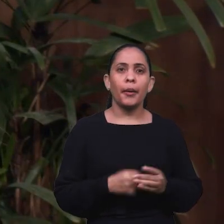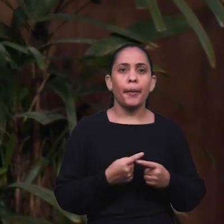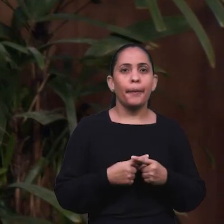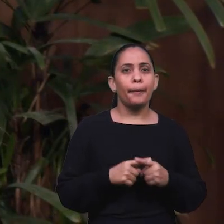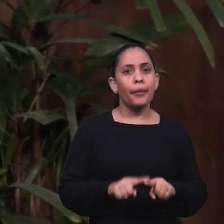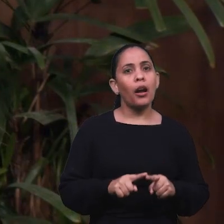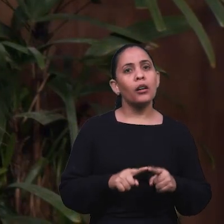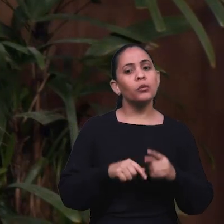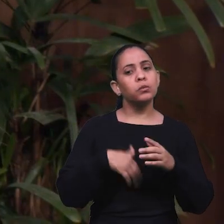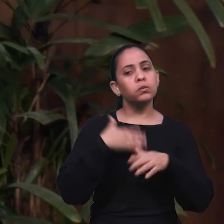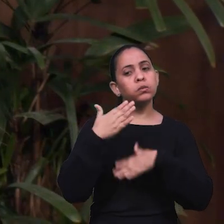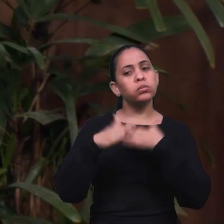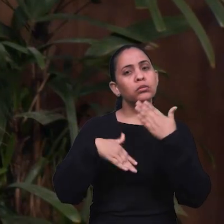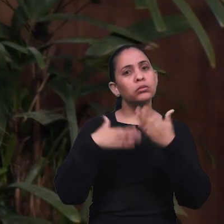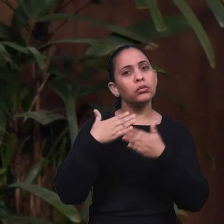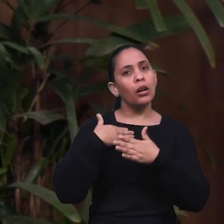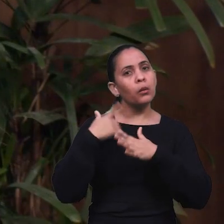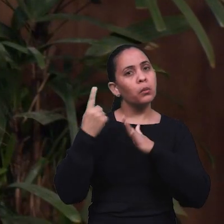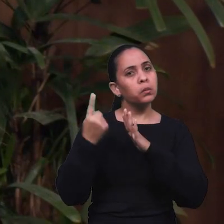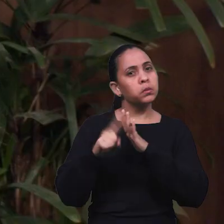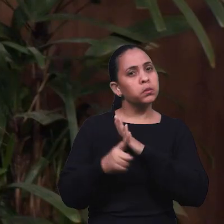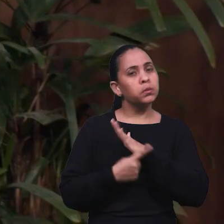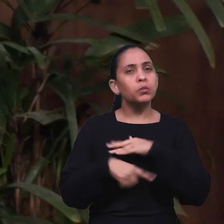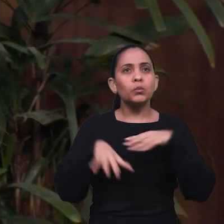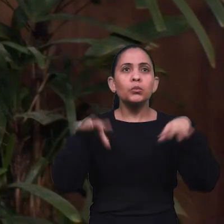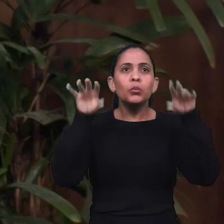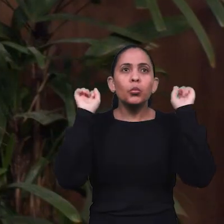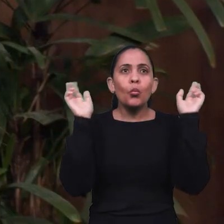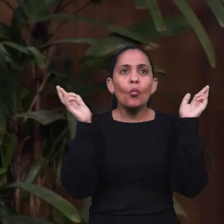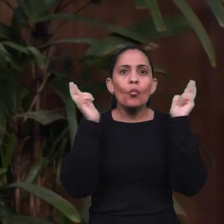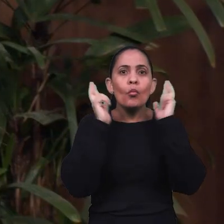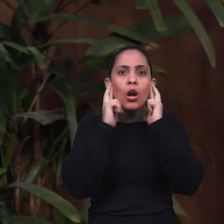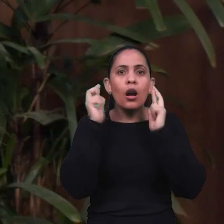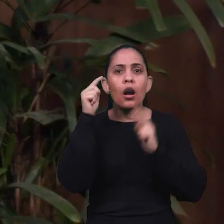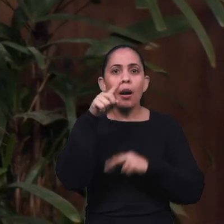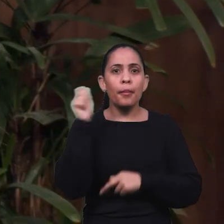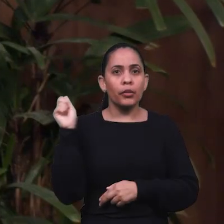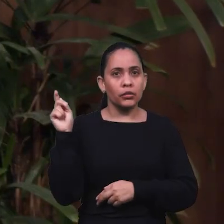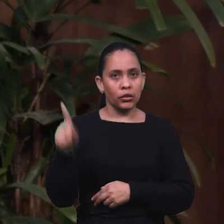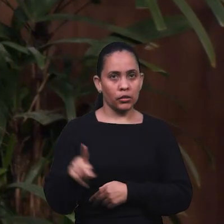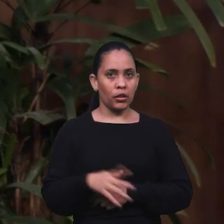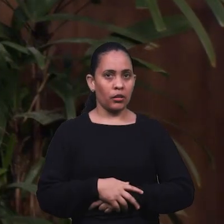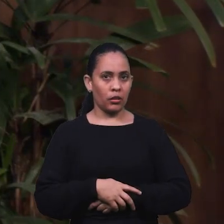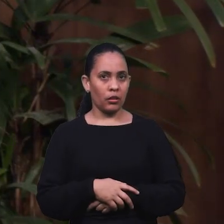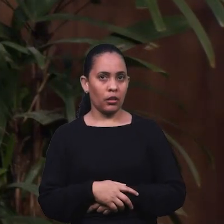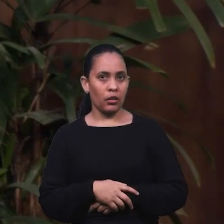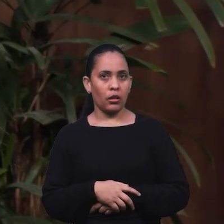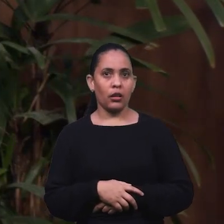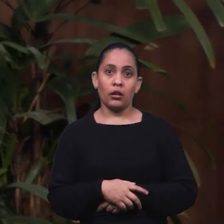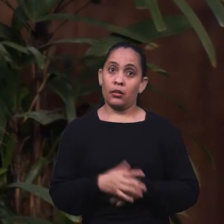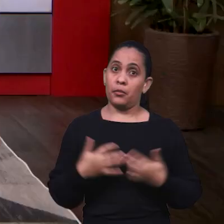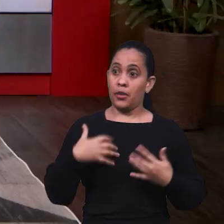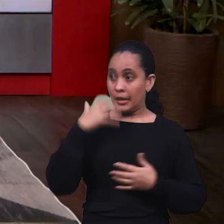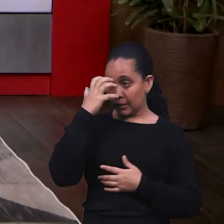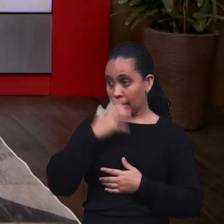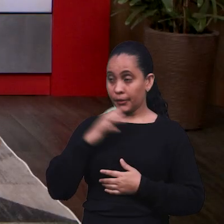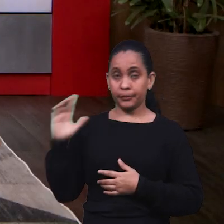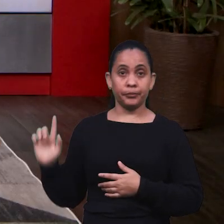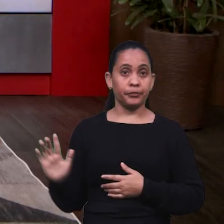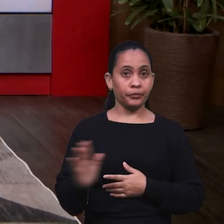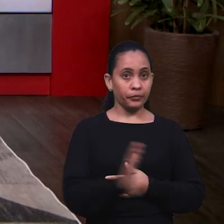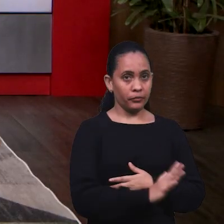Mas com o decorrer dos anos ele ficou profundo, não se ouve nada. A aposentadoria dele vai valer pela grave? Não, aí vai